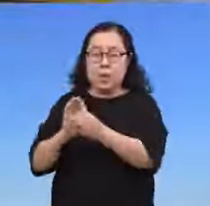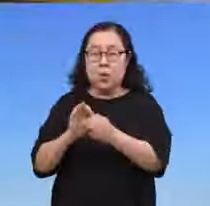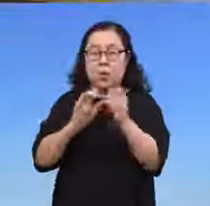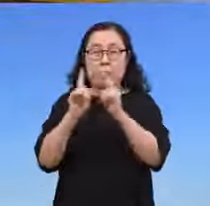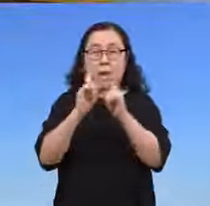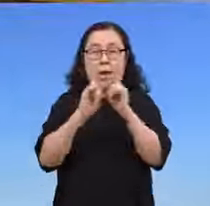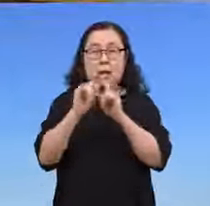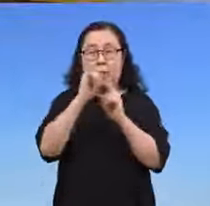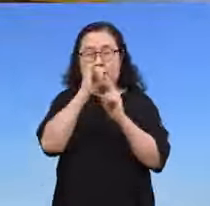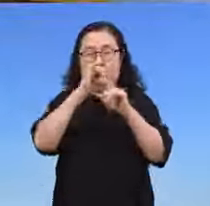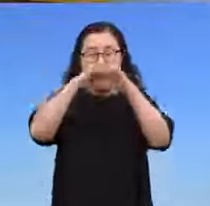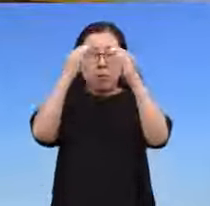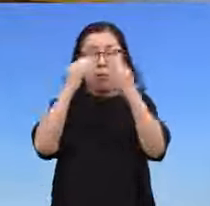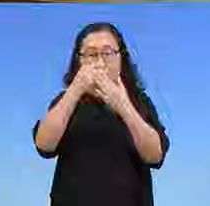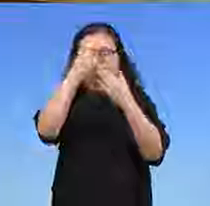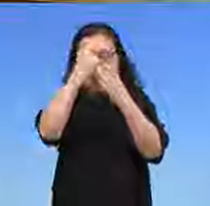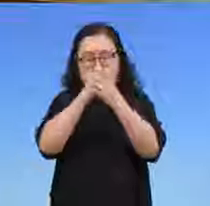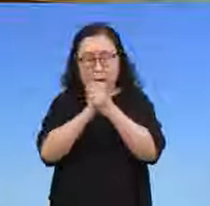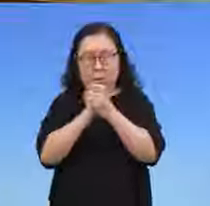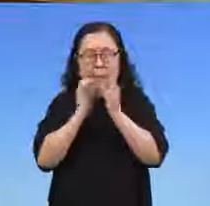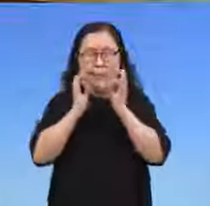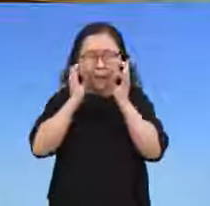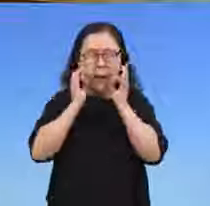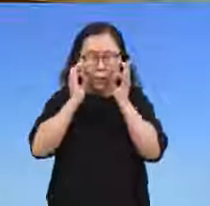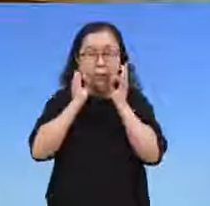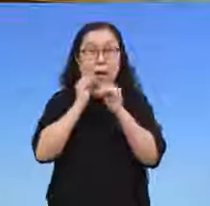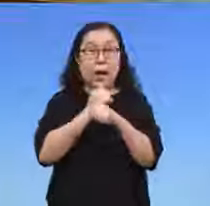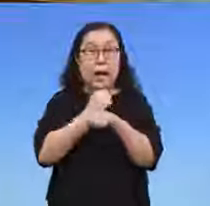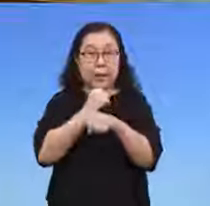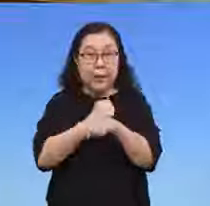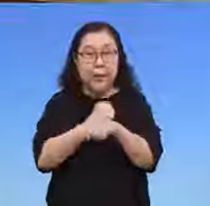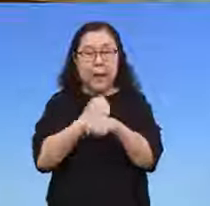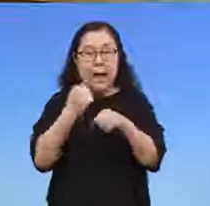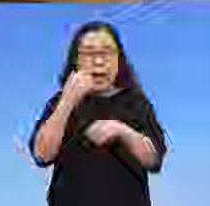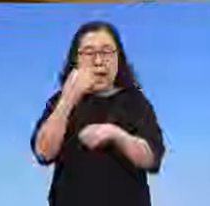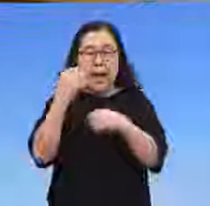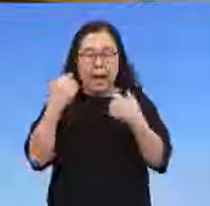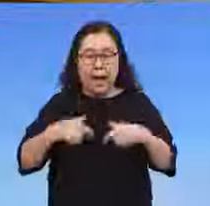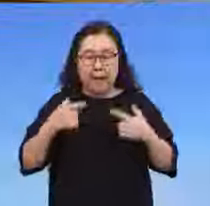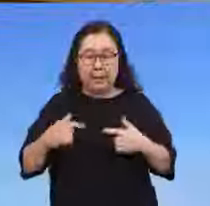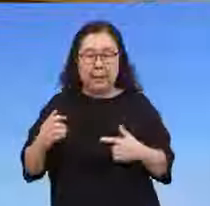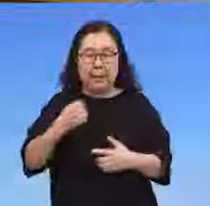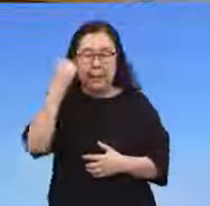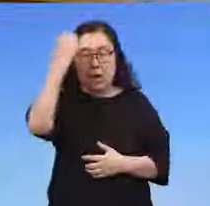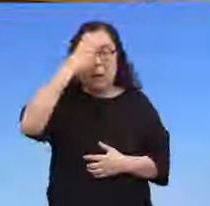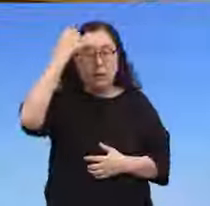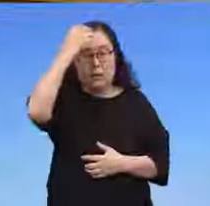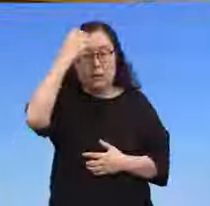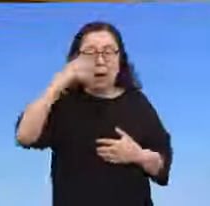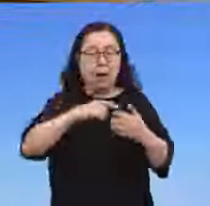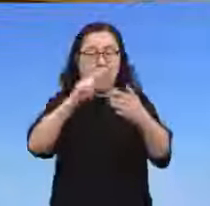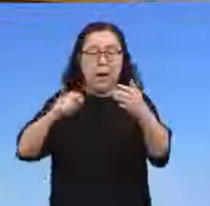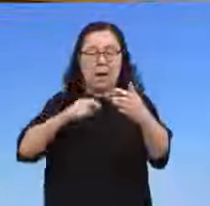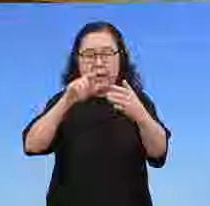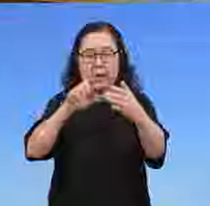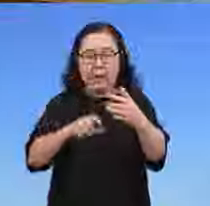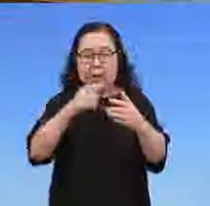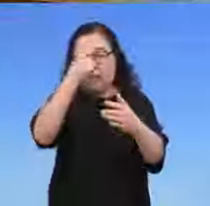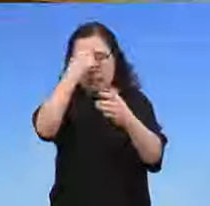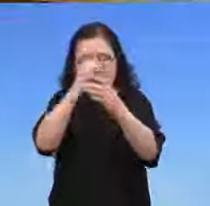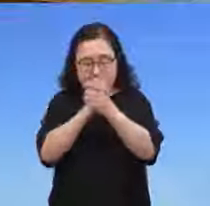연결되느냐, 모든 기도와 간구를 하되 항상 성령 안에서 기도하고. 이